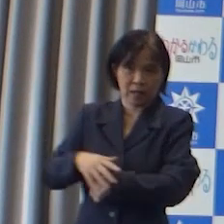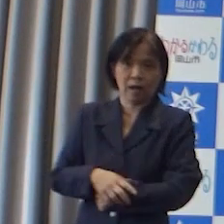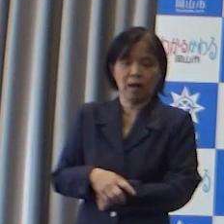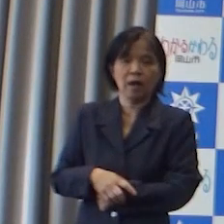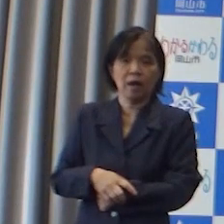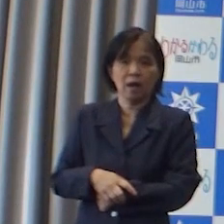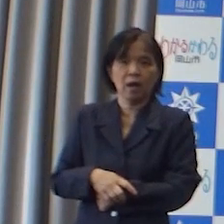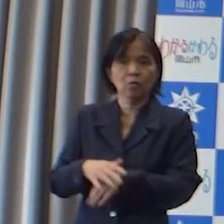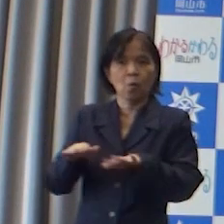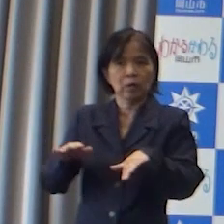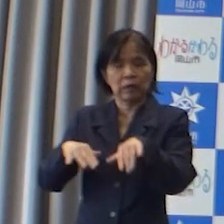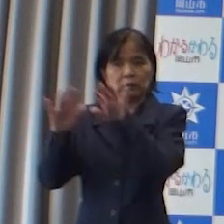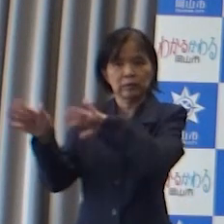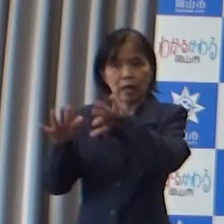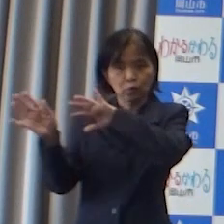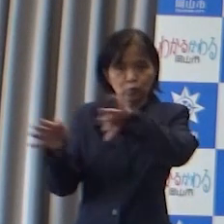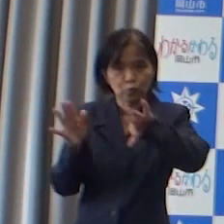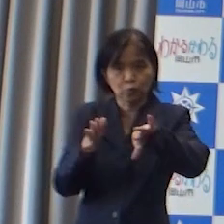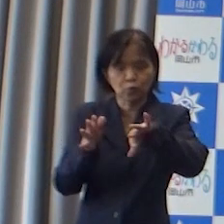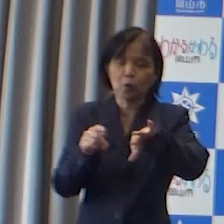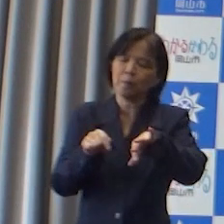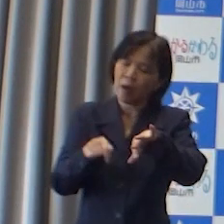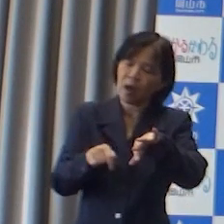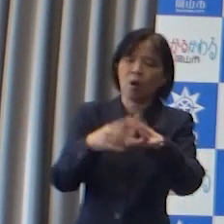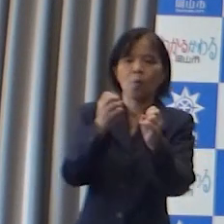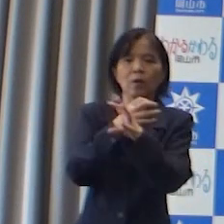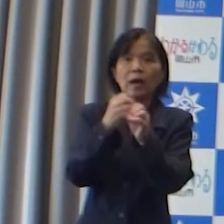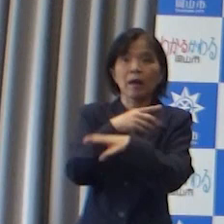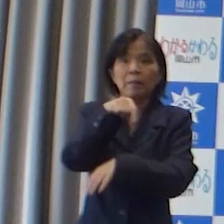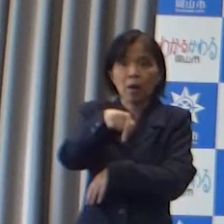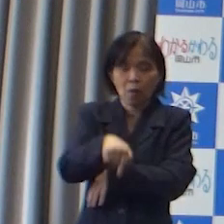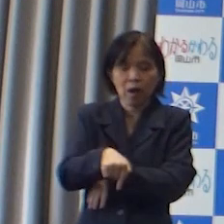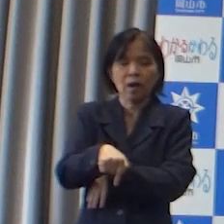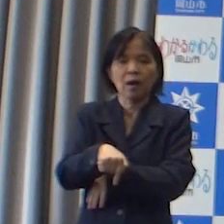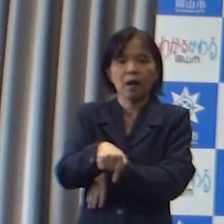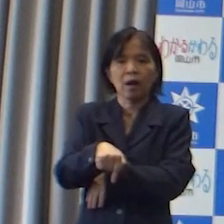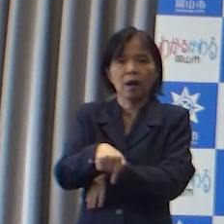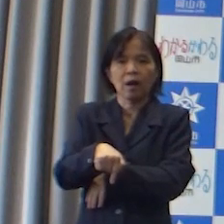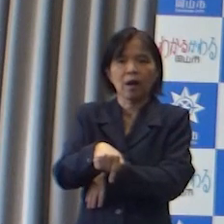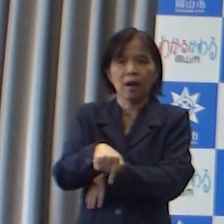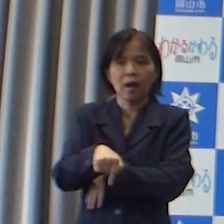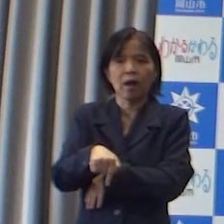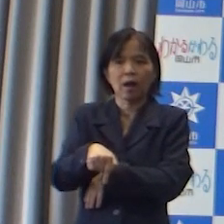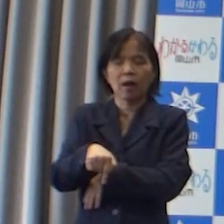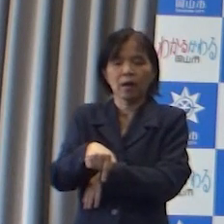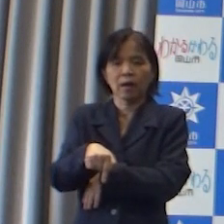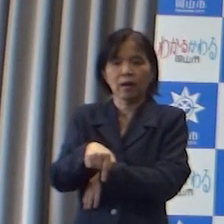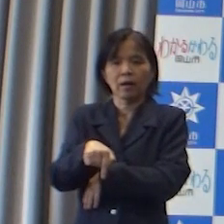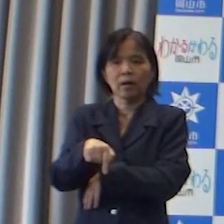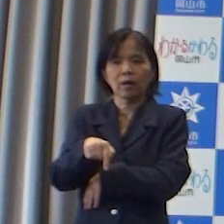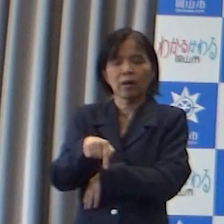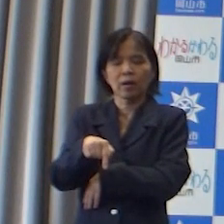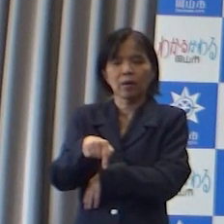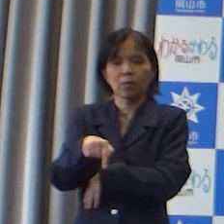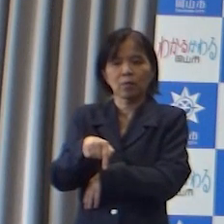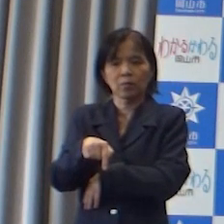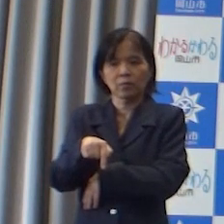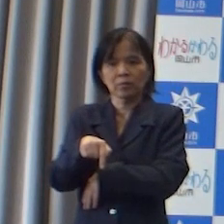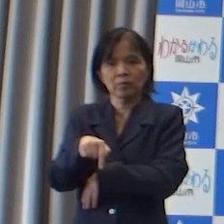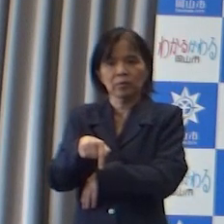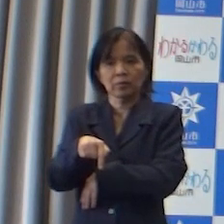ております。今回の台風、まあ岡山はなんとなく今の気象状況から見て